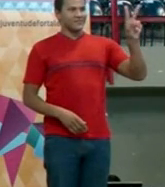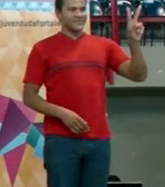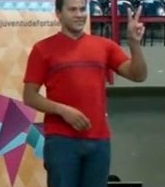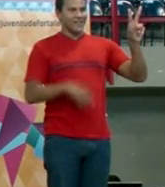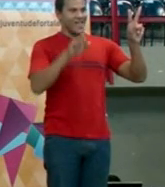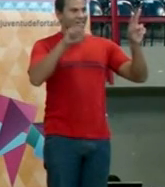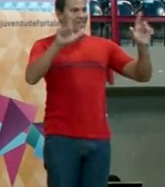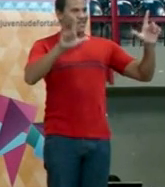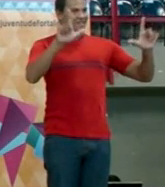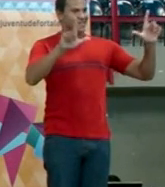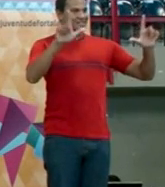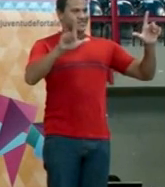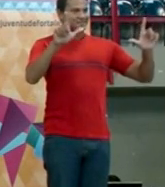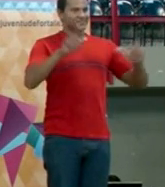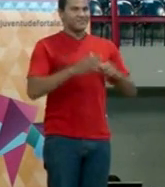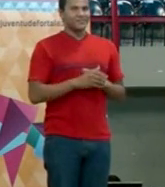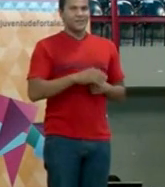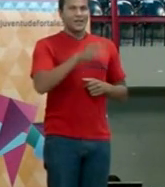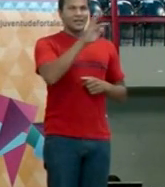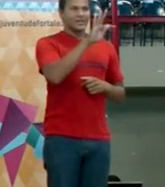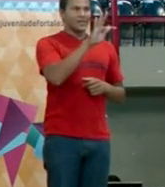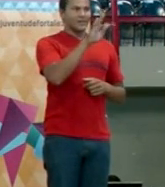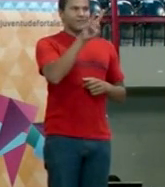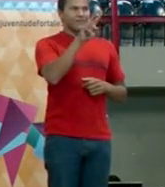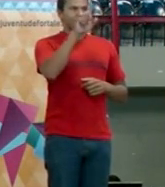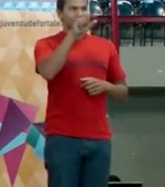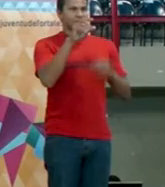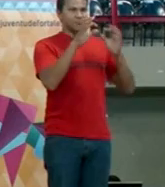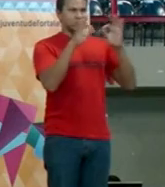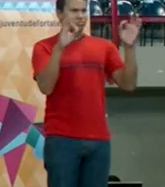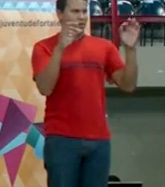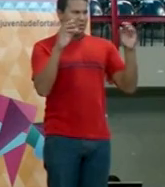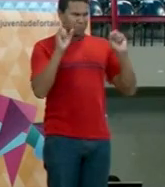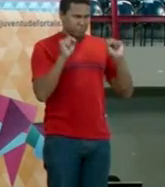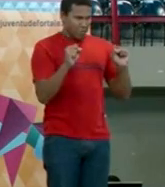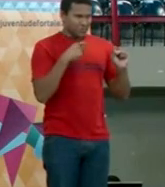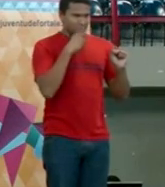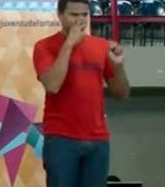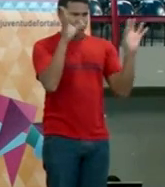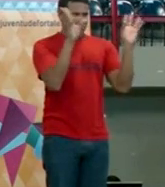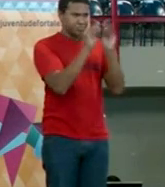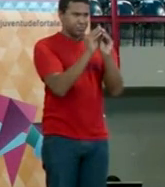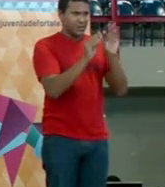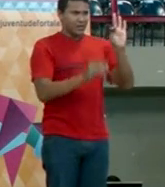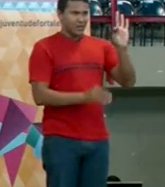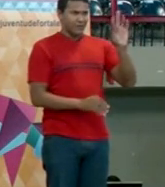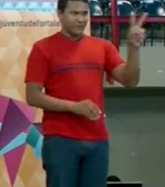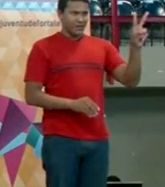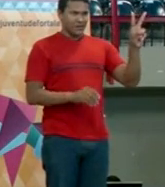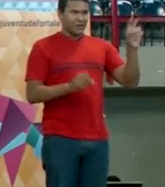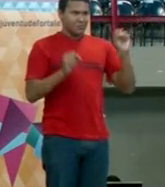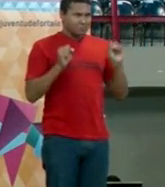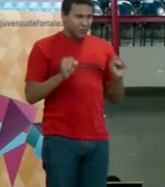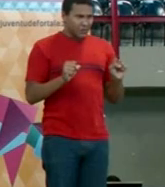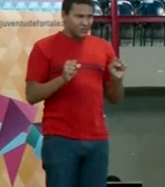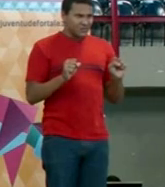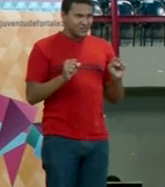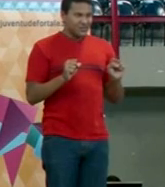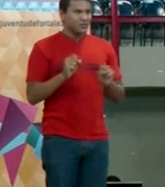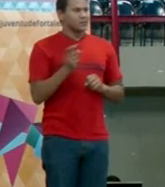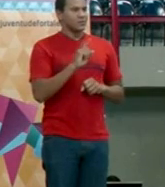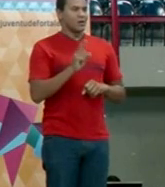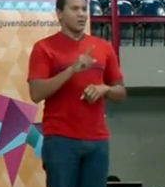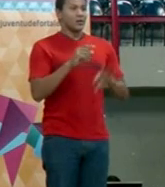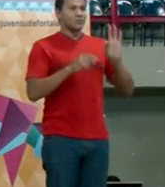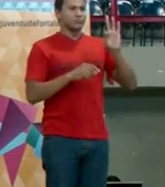o uso de TV, o T e o V estaria errado? Não, mas o T e o V é uma escrita